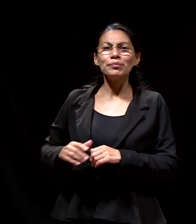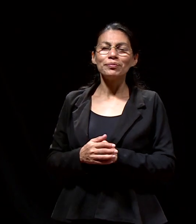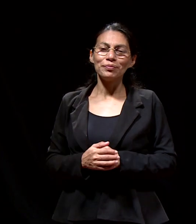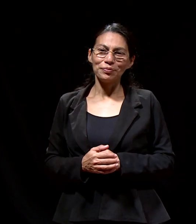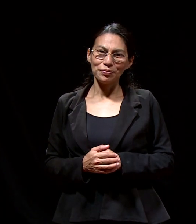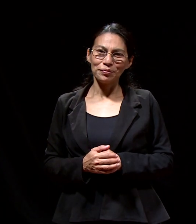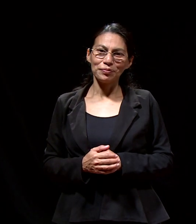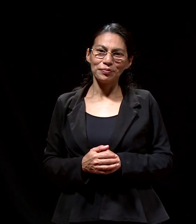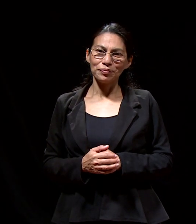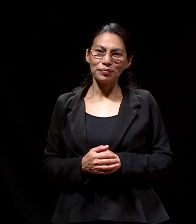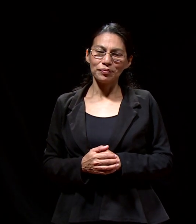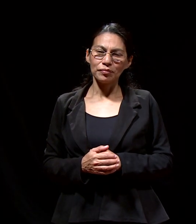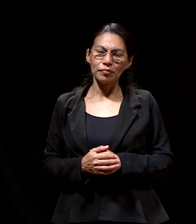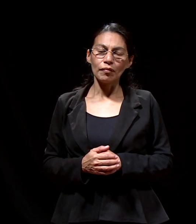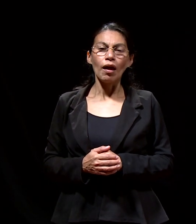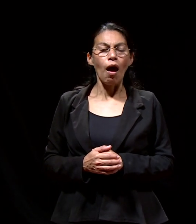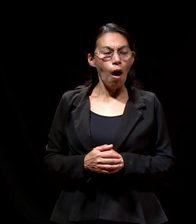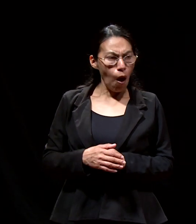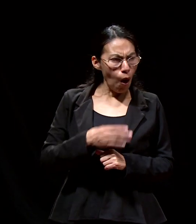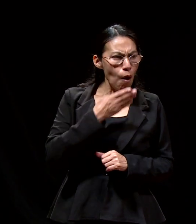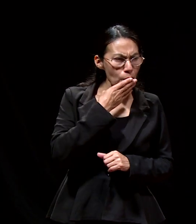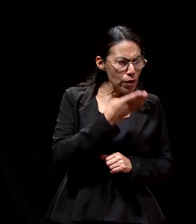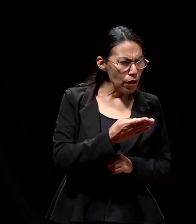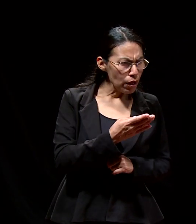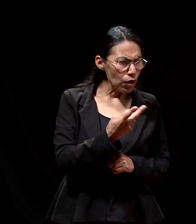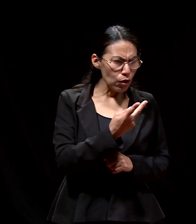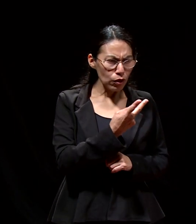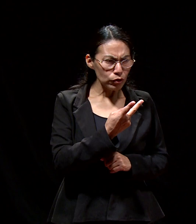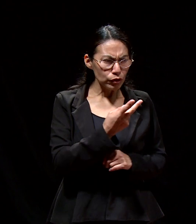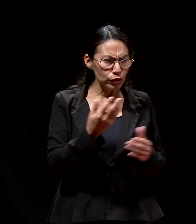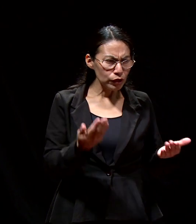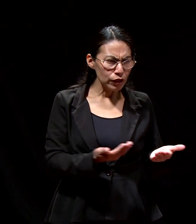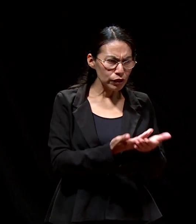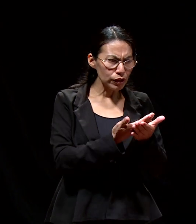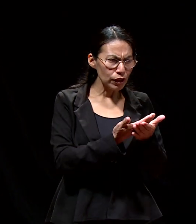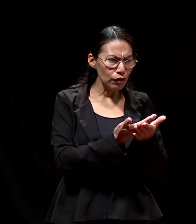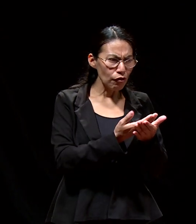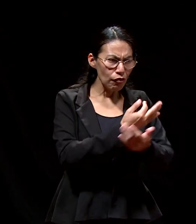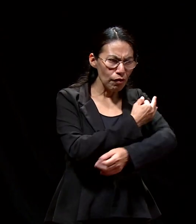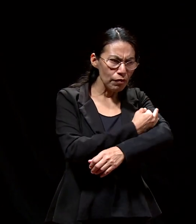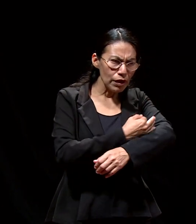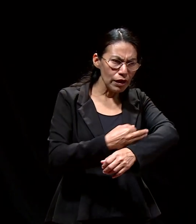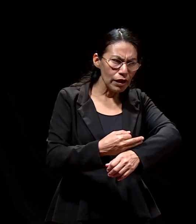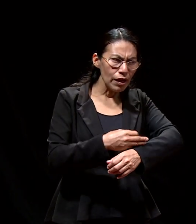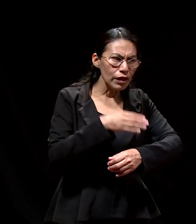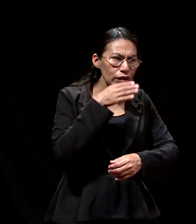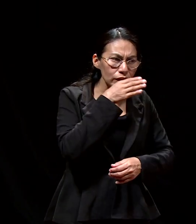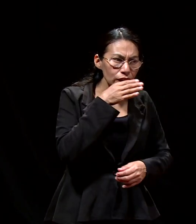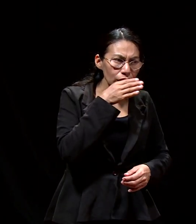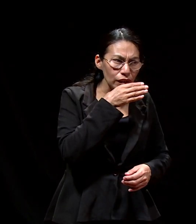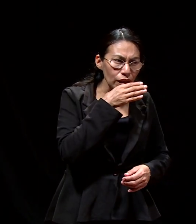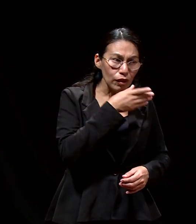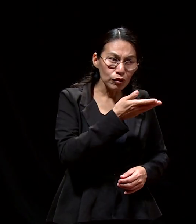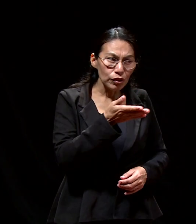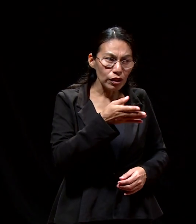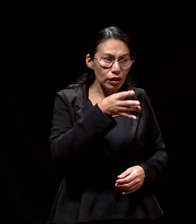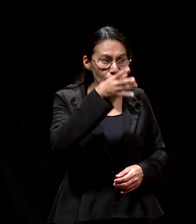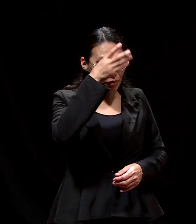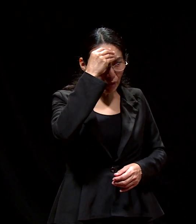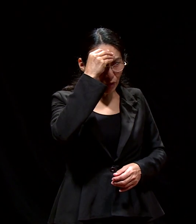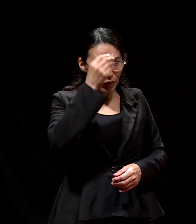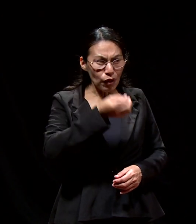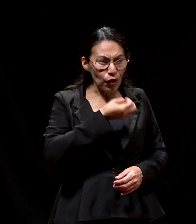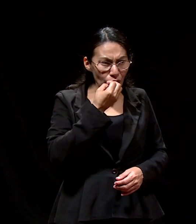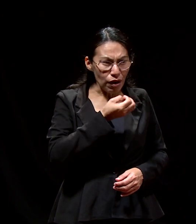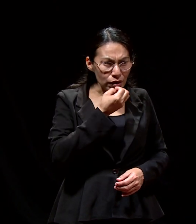bueno ambos nacieron en el seno de un hogar cristiano y aprendieron a orar